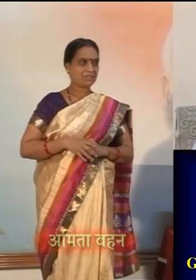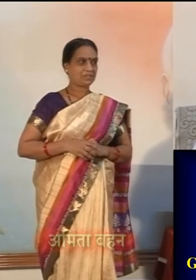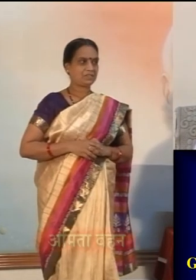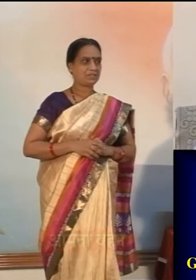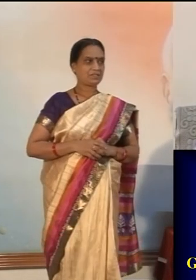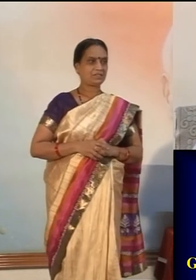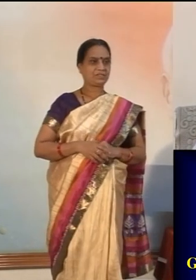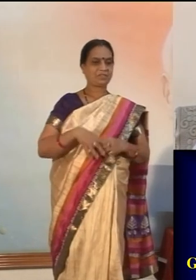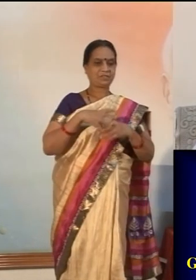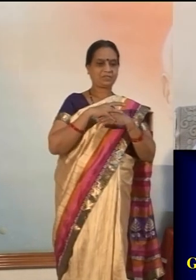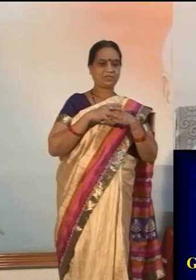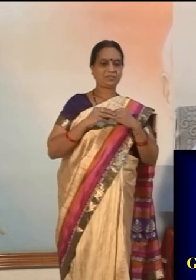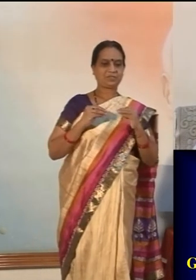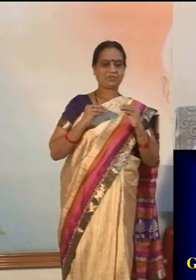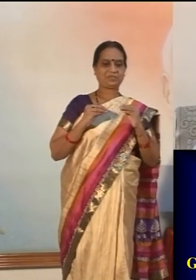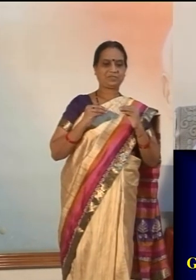और शिव पिता को,